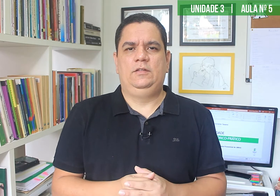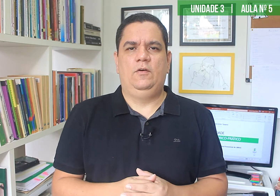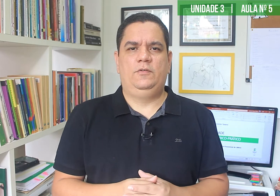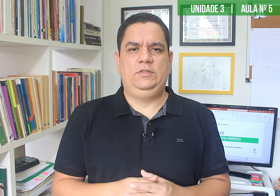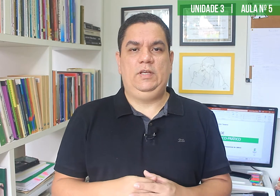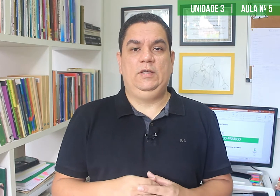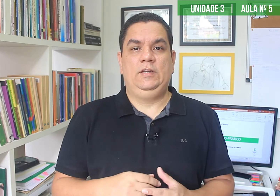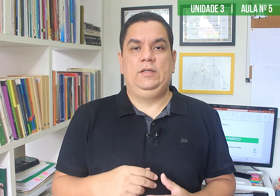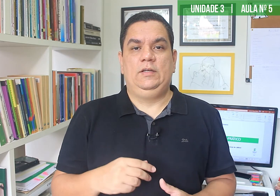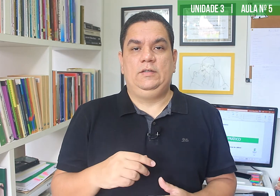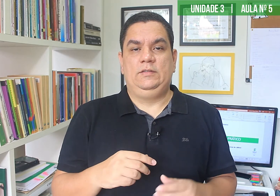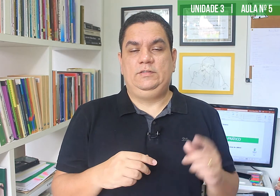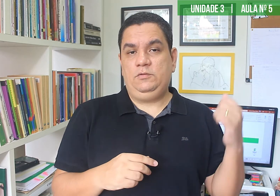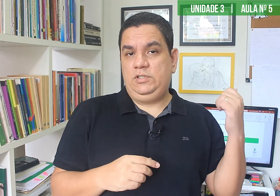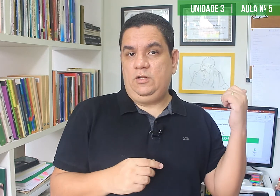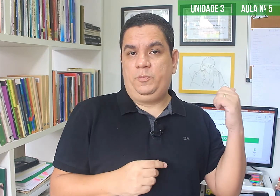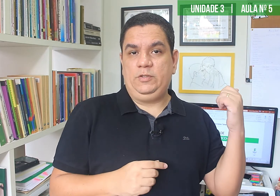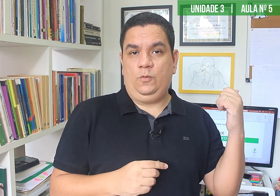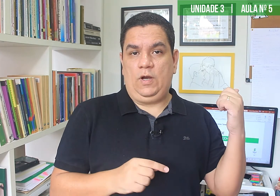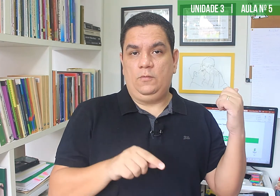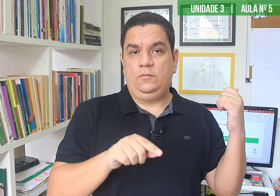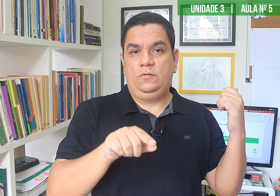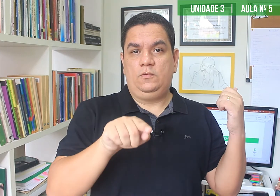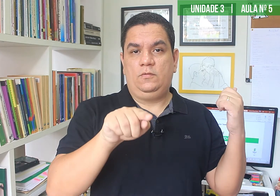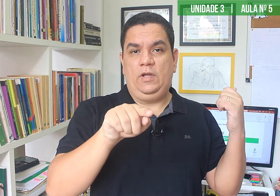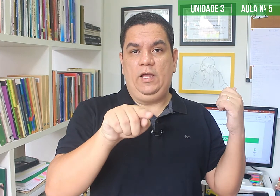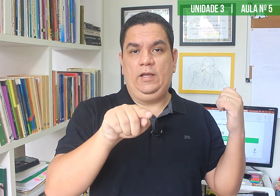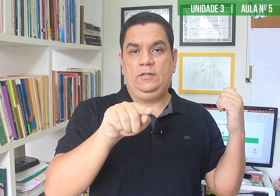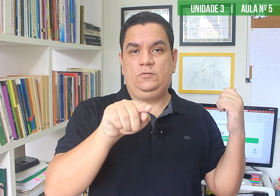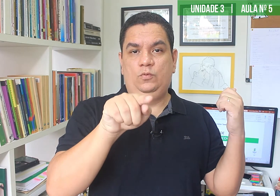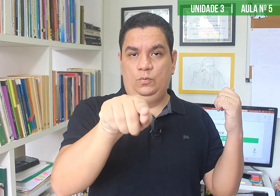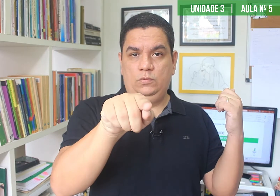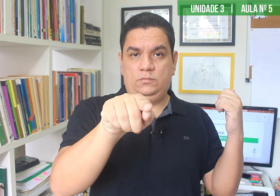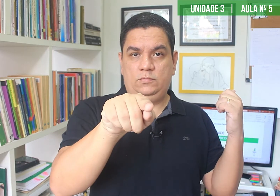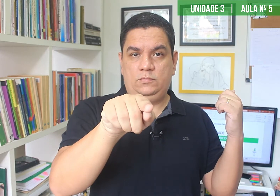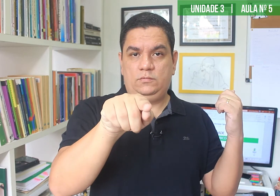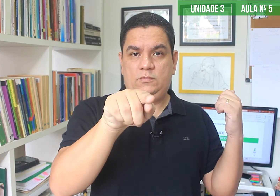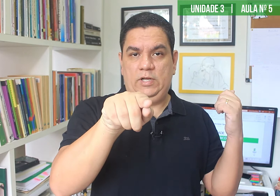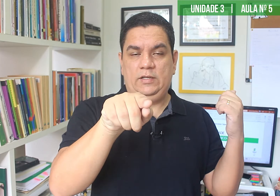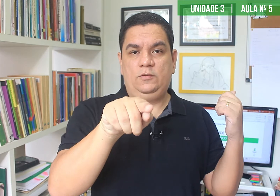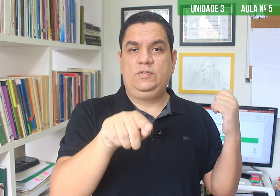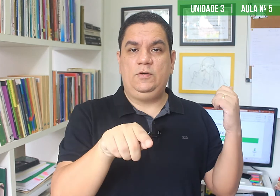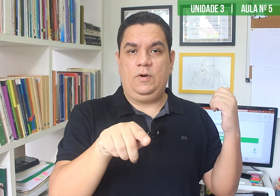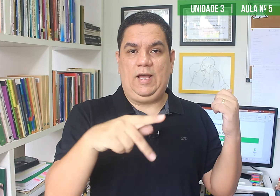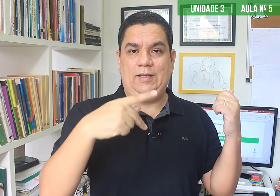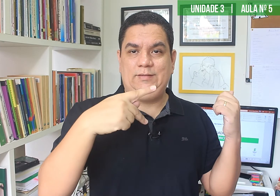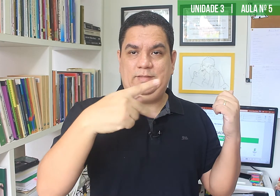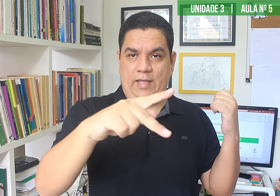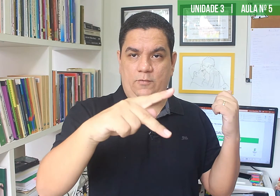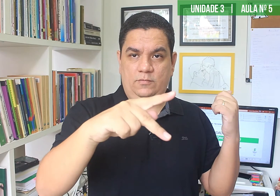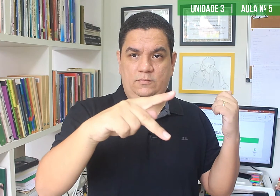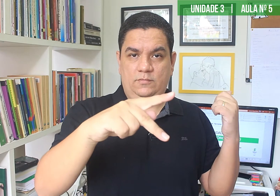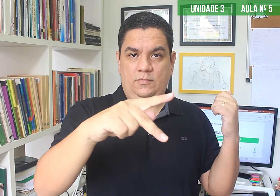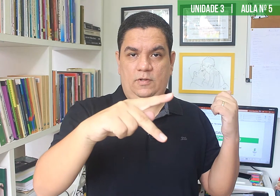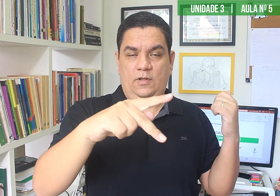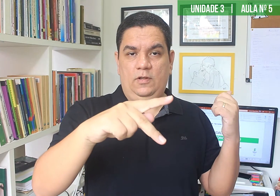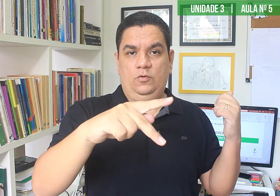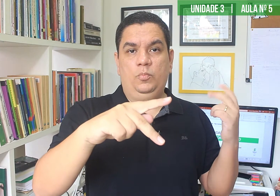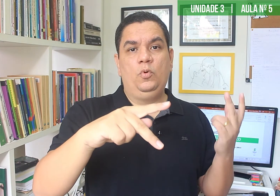eu vou ter, se eu tinha no pessoal tu, né? No singular teu, no plural